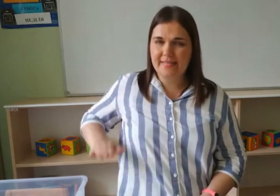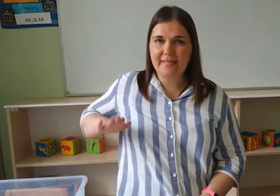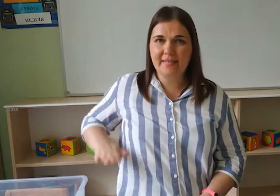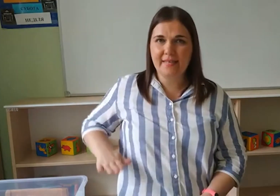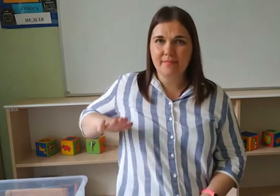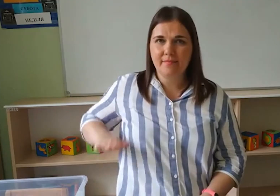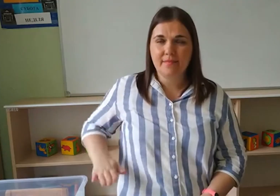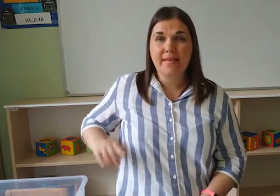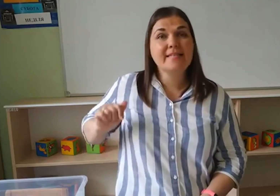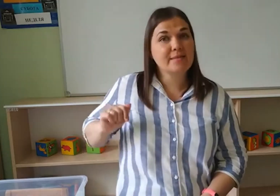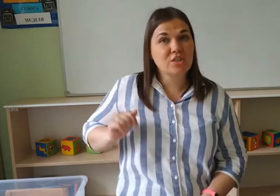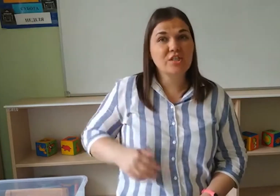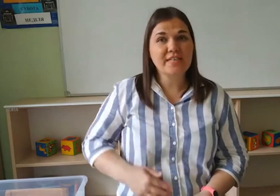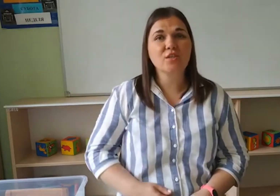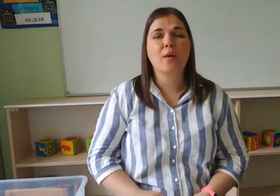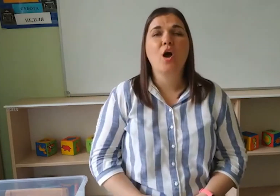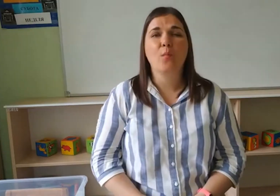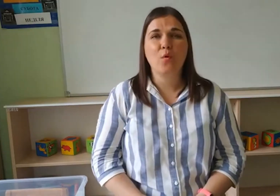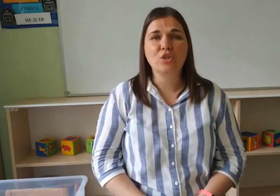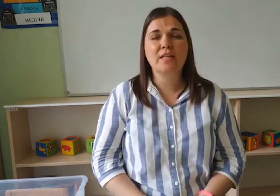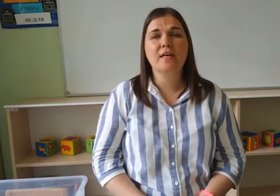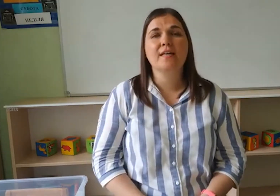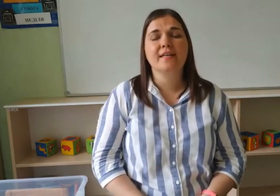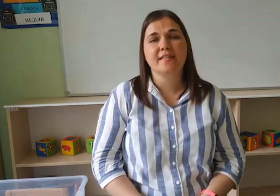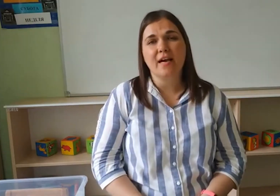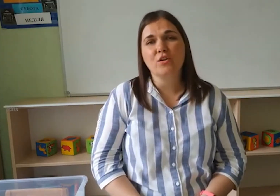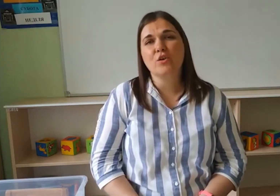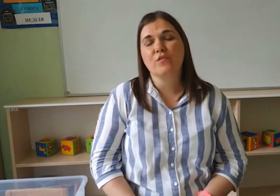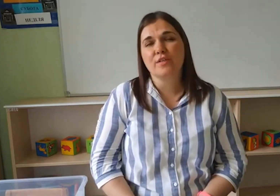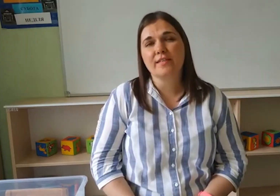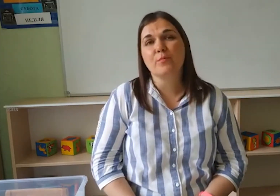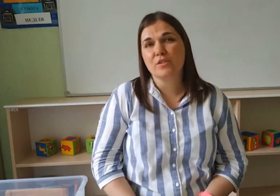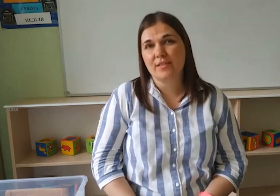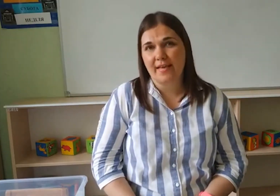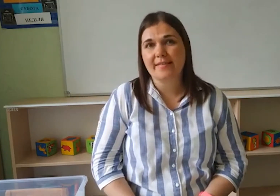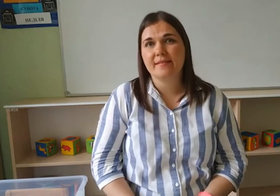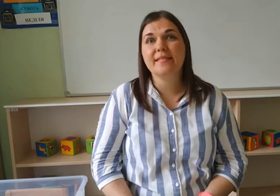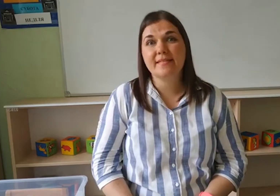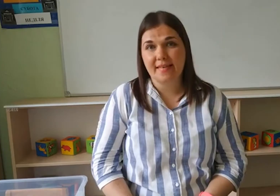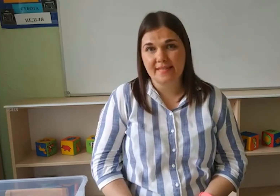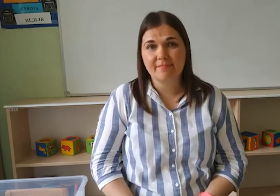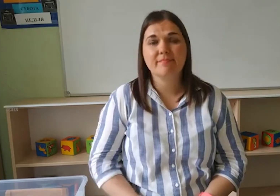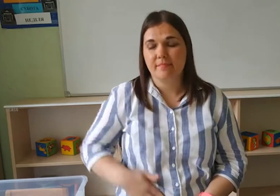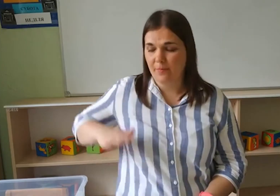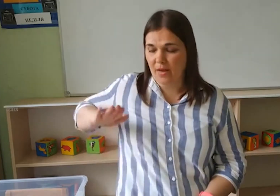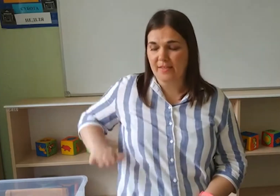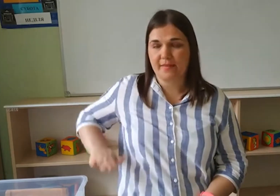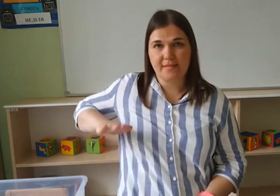Сидіти. Цим же жестом можна також говорити про стілець, на стілець і показувати. Це